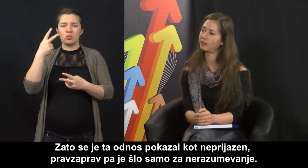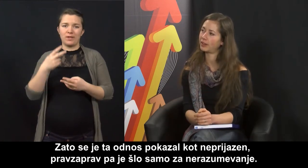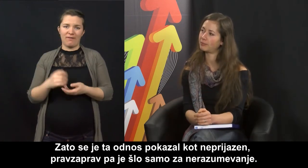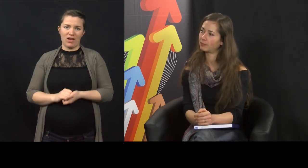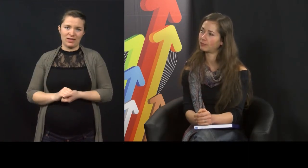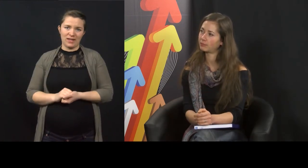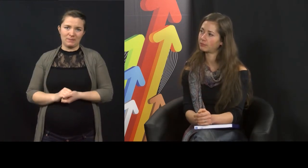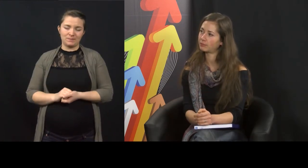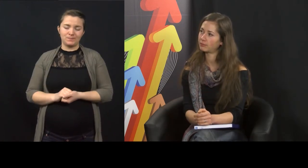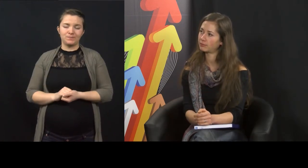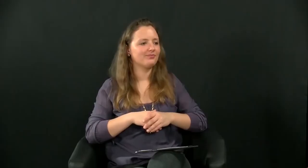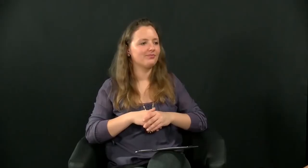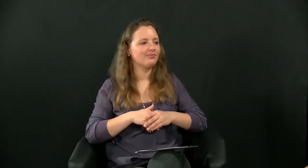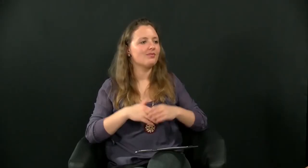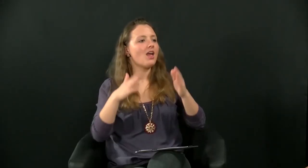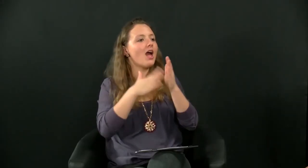nerazumevanje.